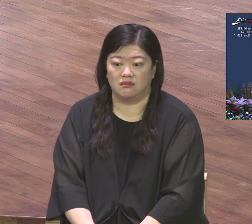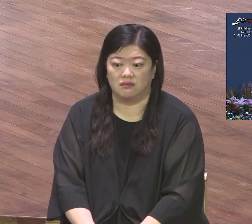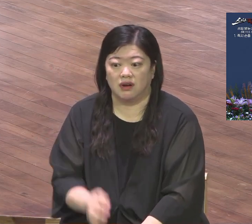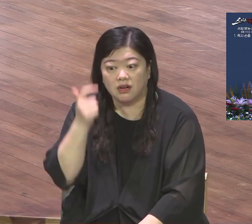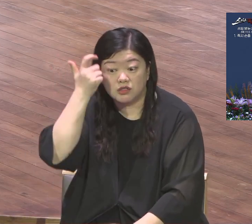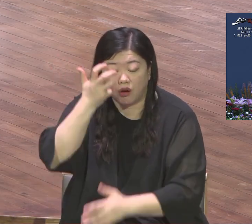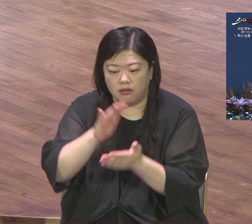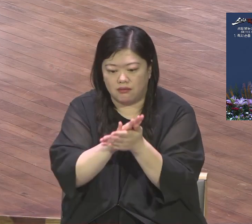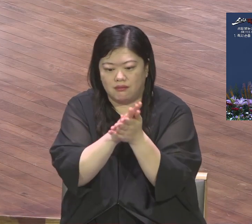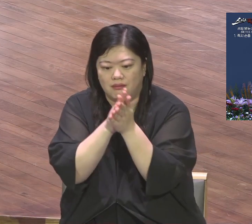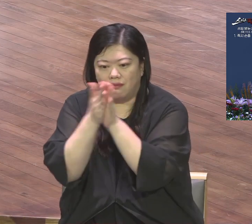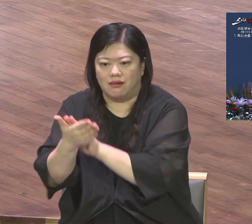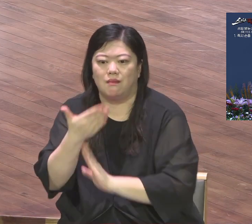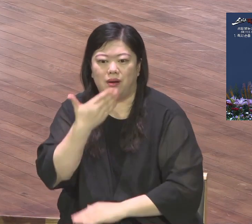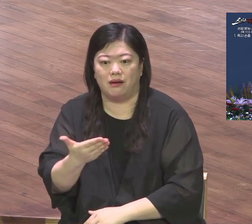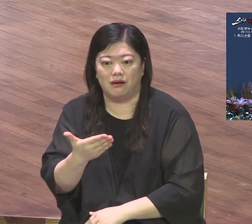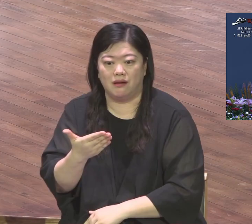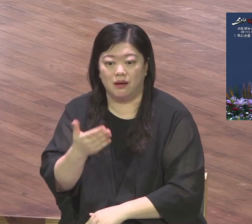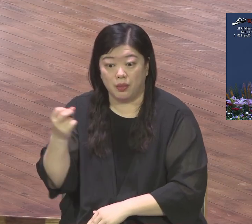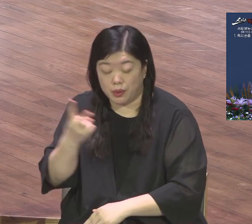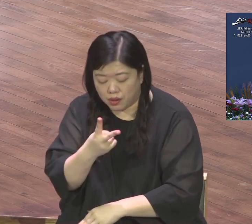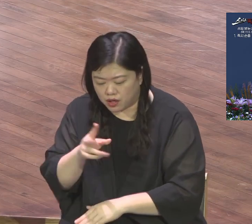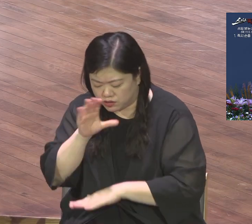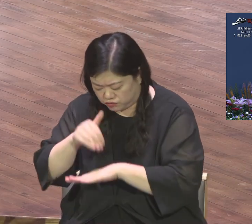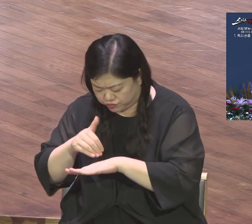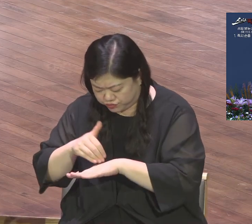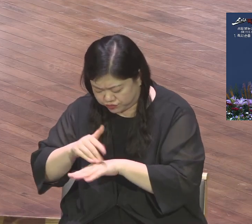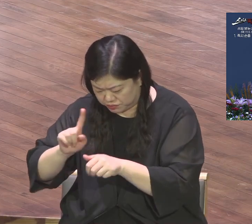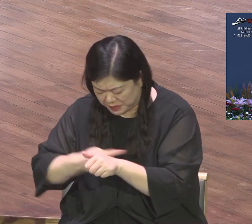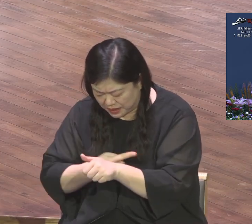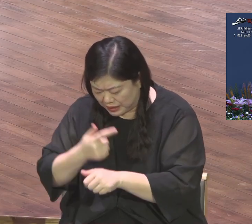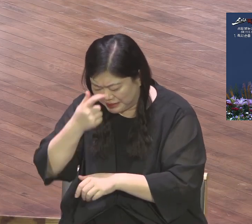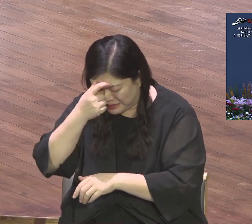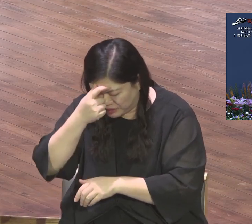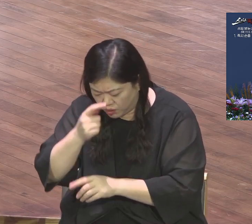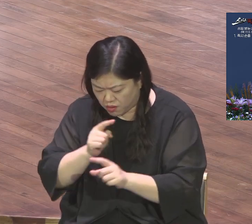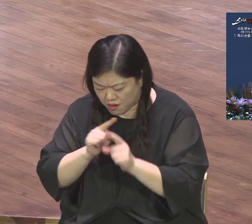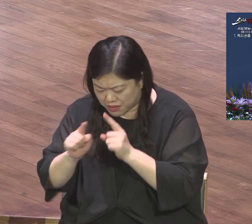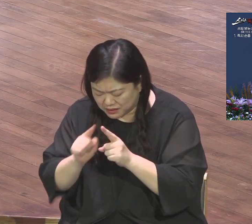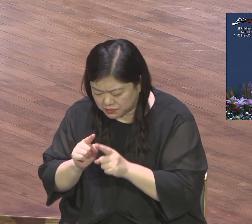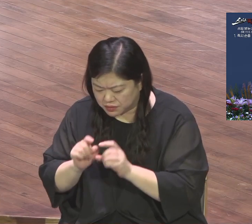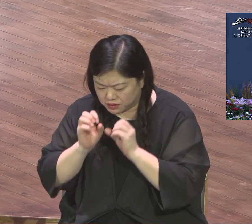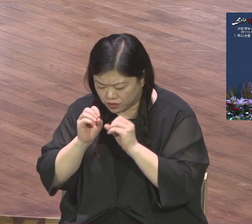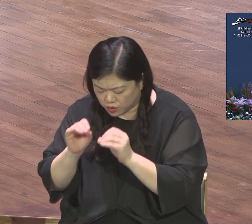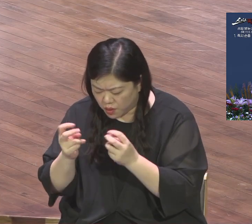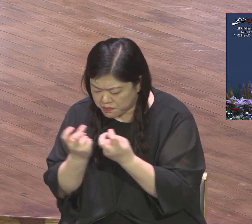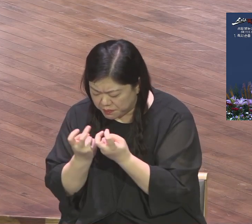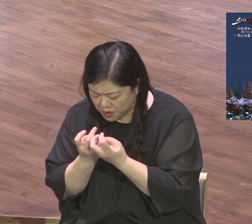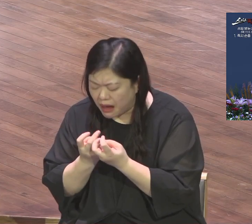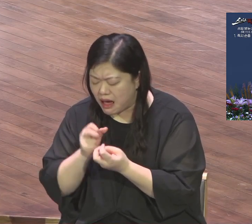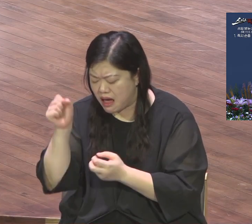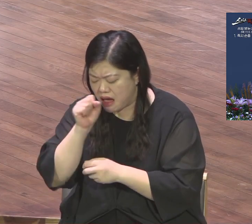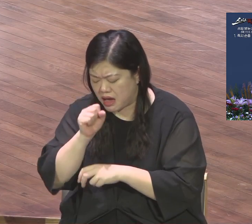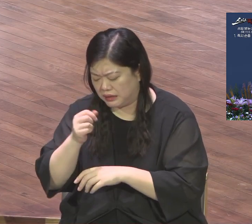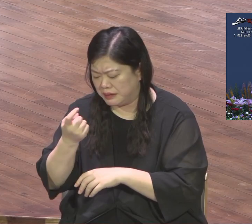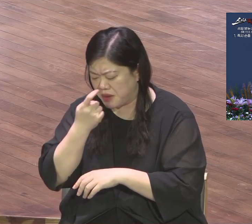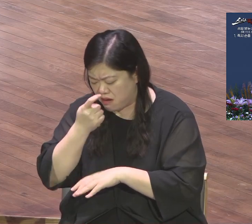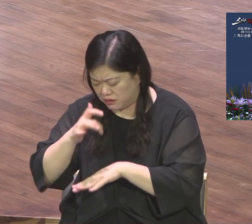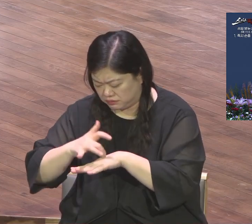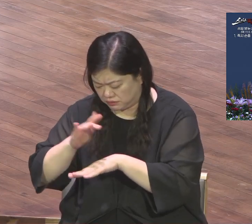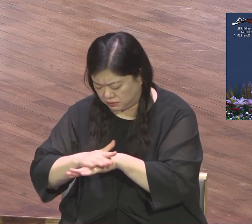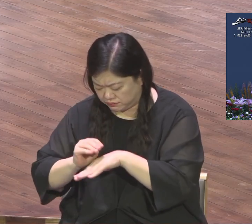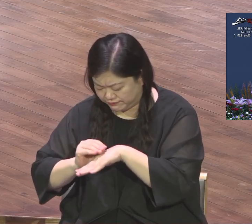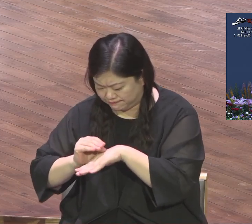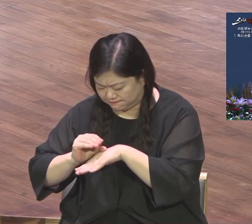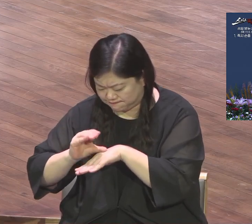달라졌어요. 성장이 일어나서 기도 체질, 말씀 체질, 복음을 증거하는 체질 완전히